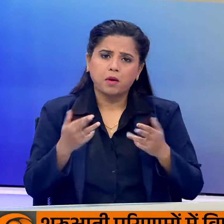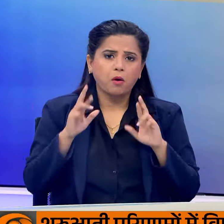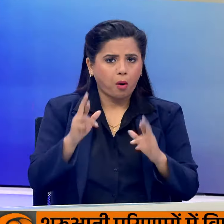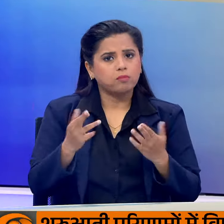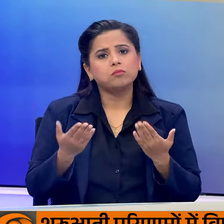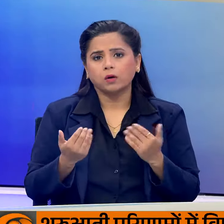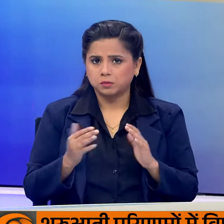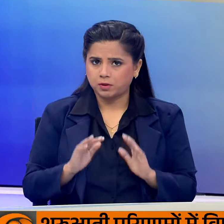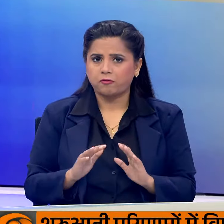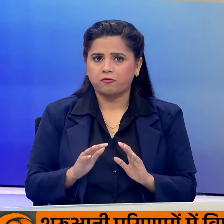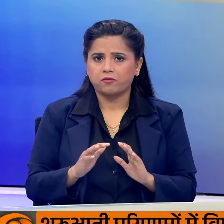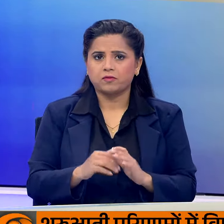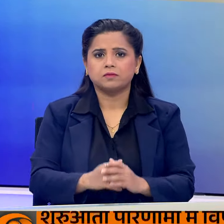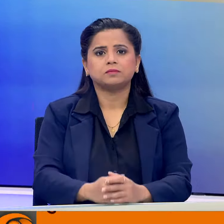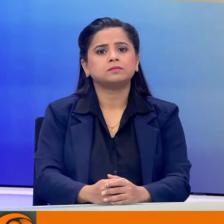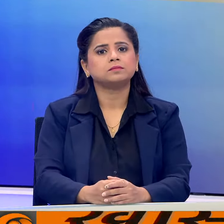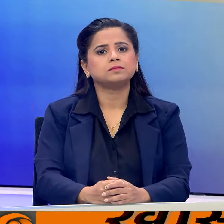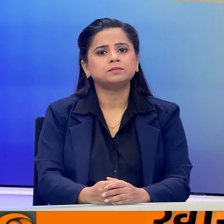है